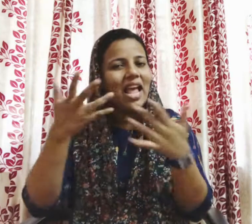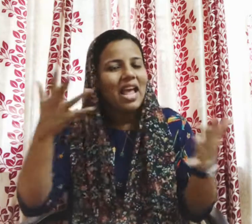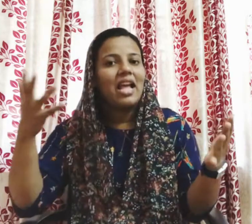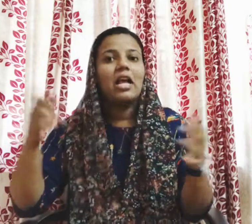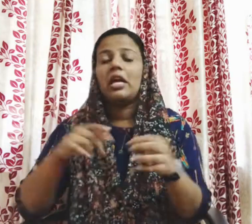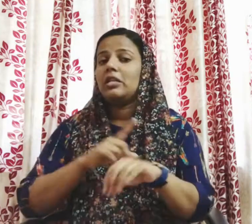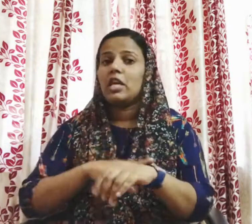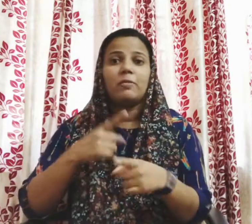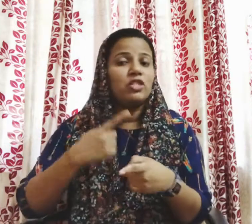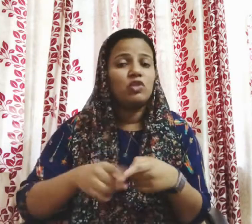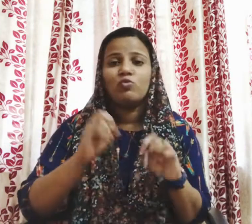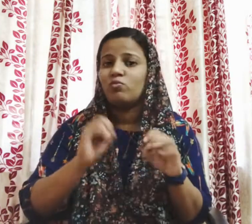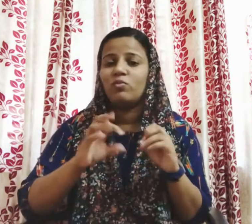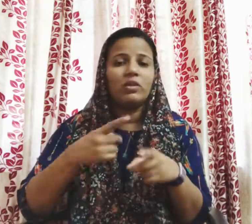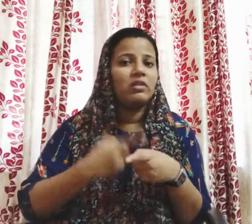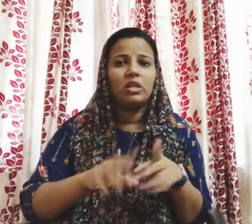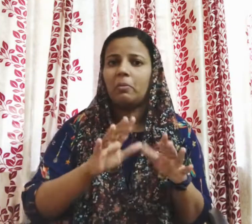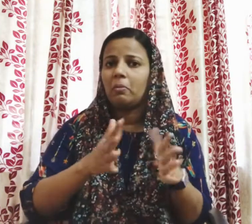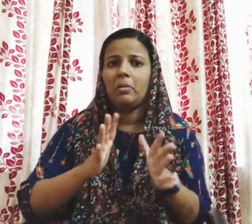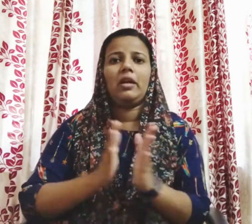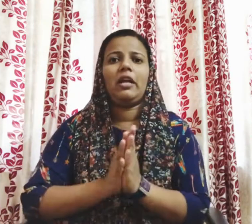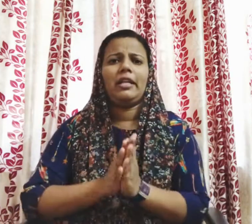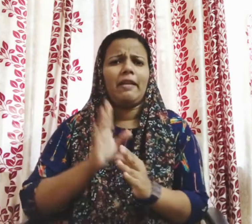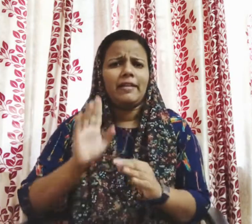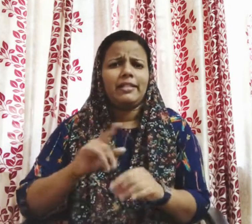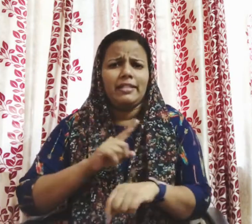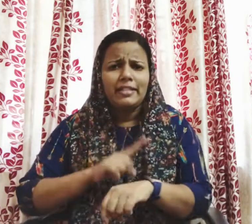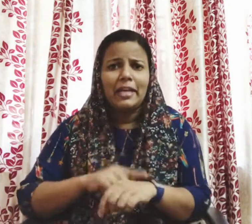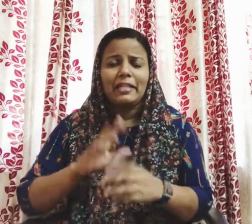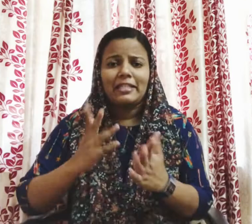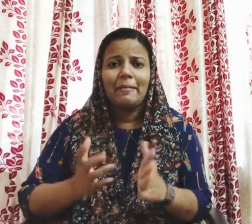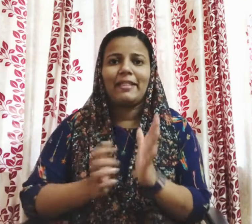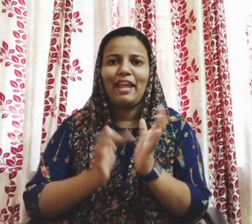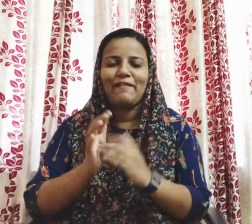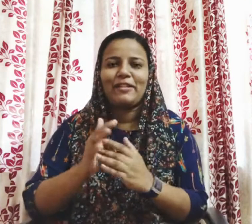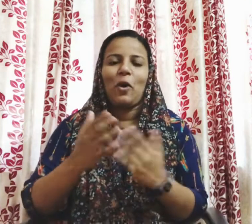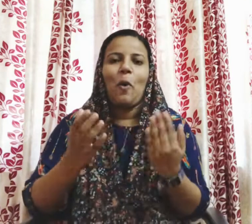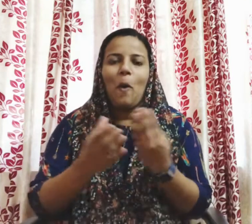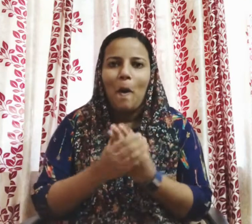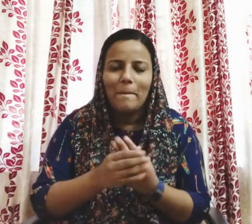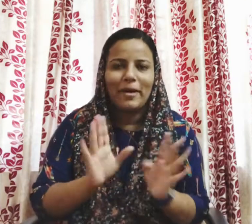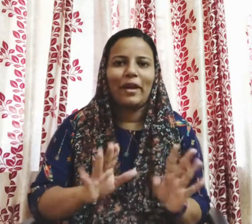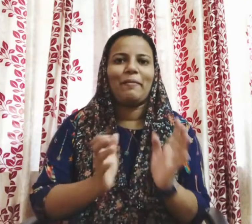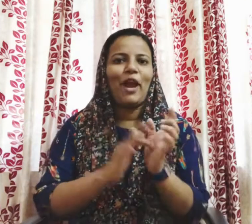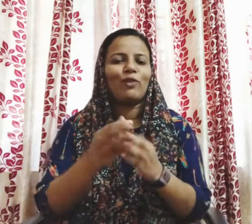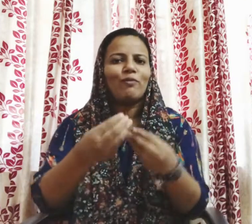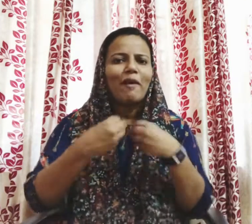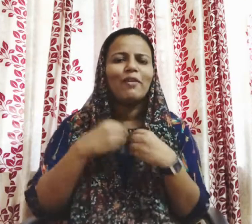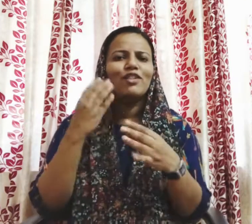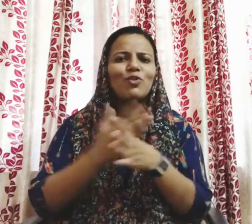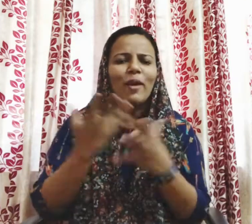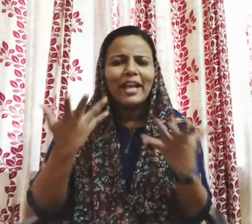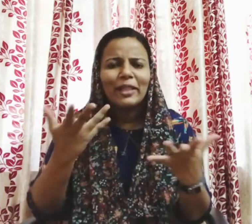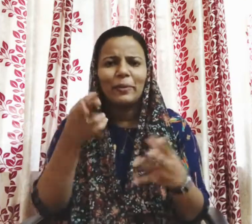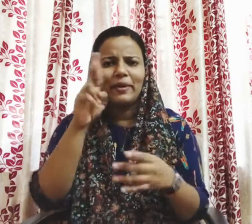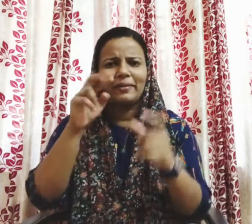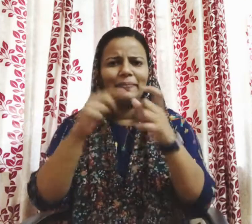തക്ക സമയത്ത് ഉറങ്ങുവാനും ആമേൻ തക്ക സമയത്ത് ഉണരുവാനും പ്രാർത്ഥിക്കുവാനും ദൈവമേൽപ്പിച്ചിരിക്കുന്ന ജോലികൾ ചെയ്യുവാനും